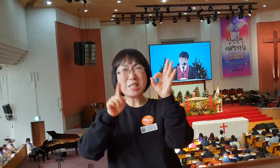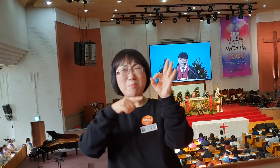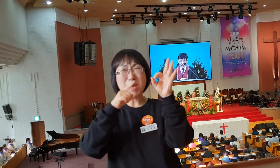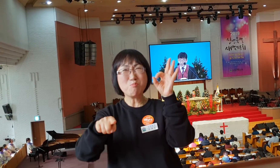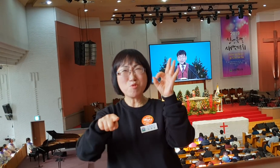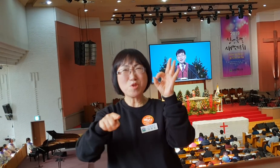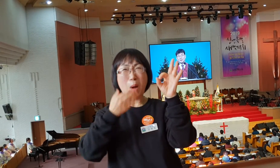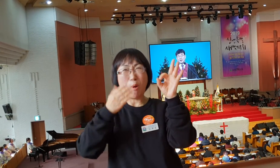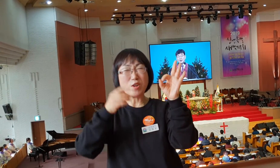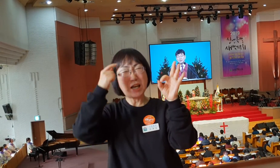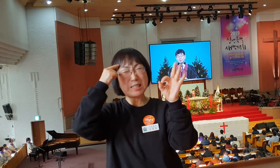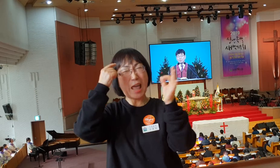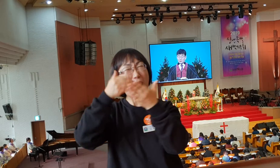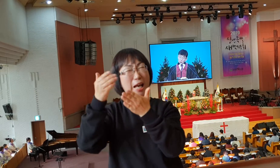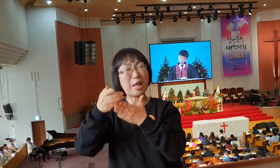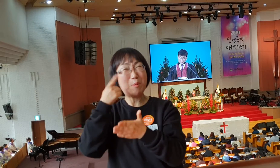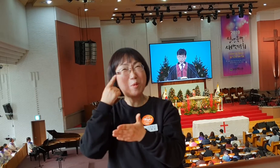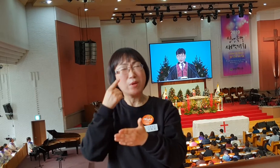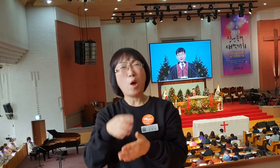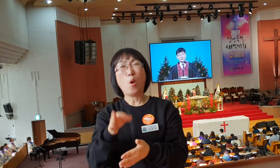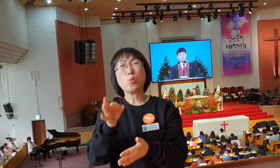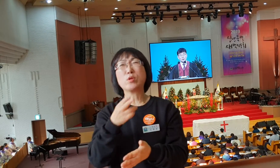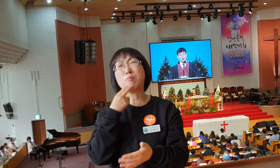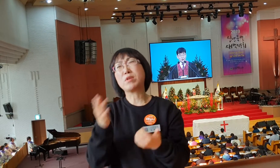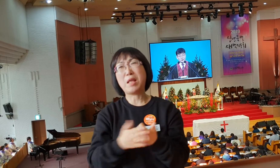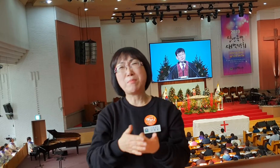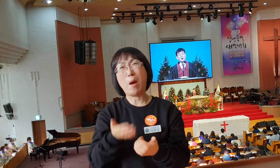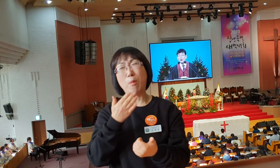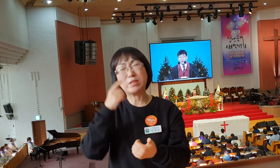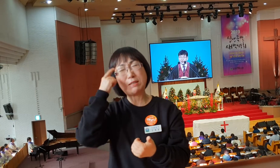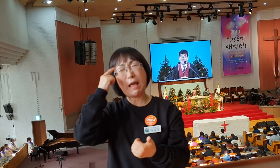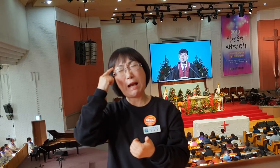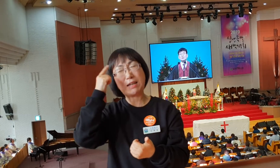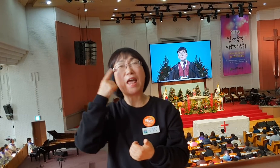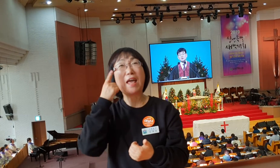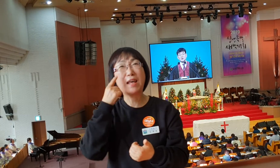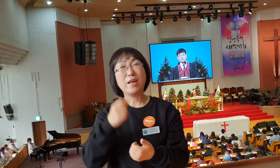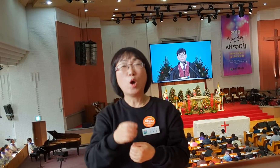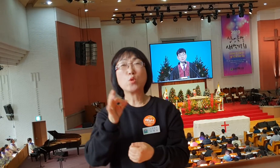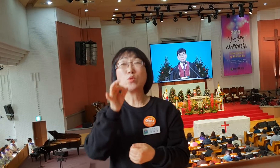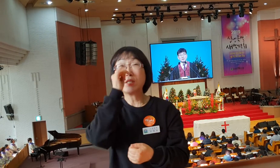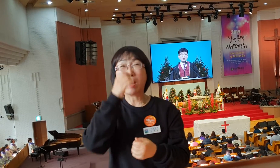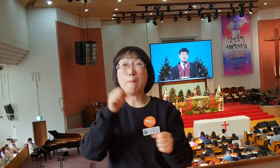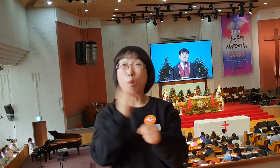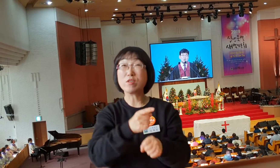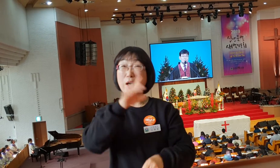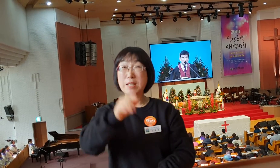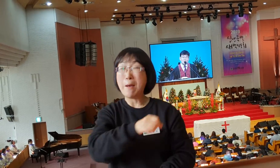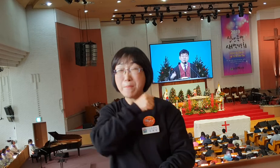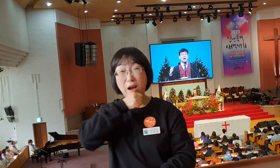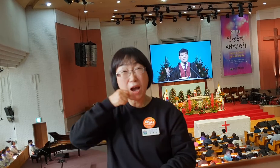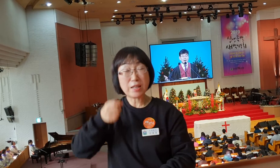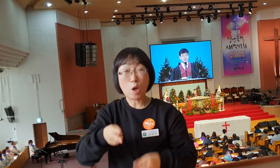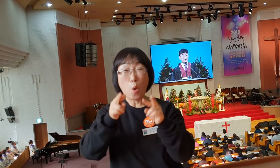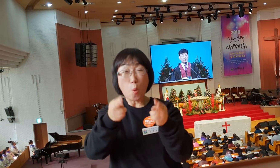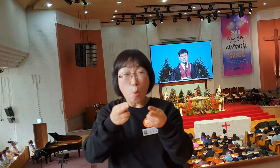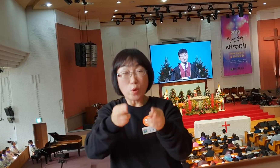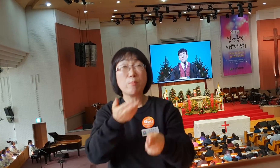이 사람은 왜 상상합니까? 돈이 없어서 그래요 돈이 있었으면 벌써 가서 먹었죠 맛있는 정신 먹을 거